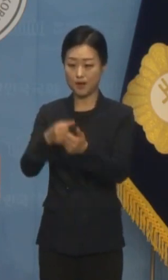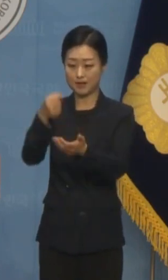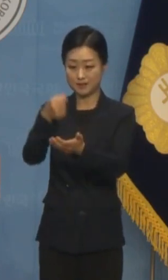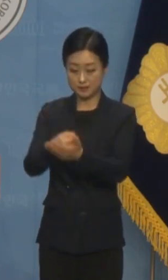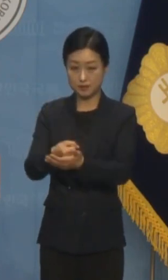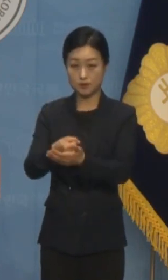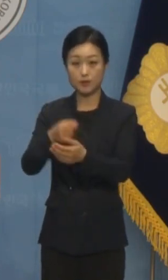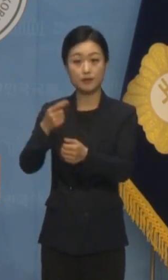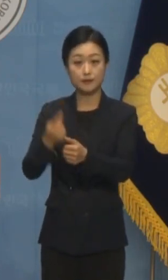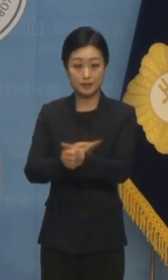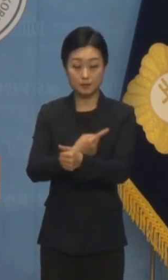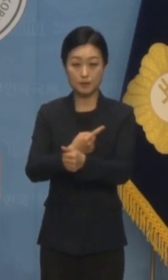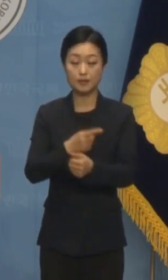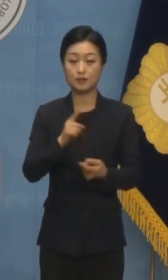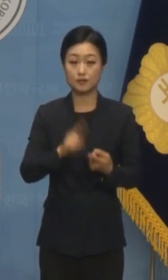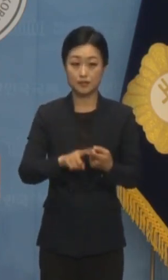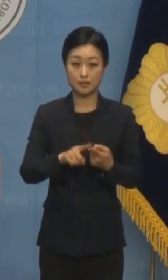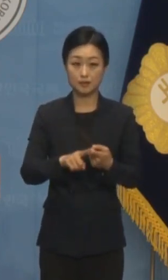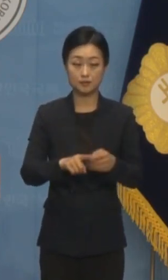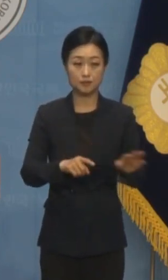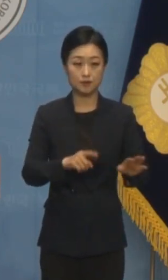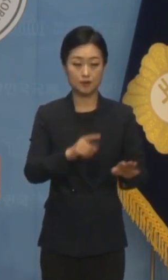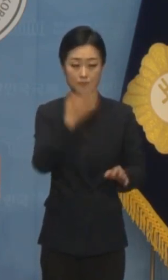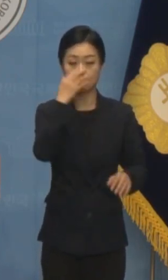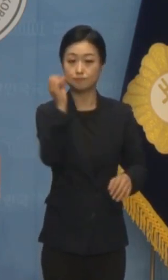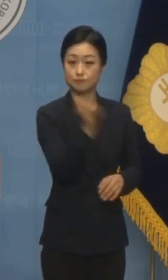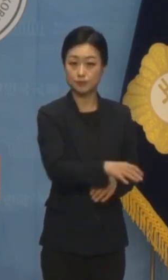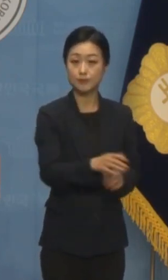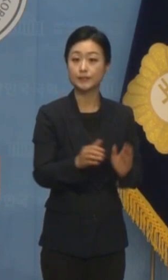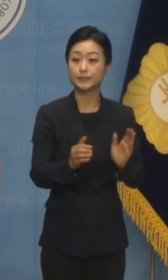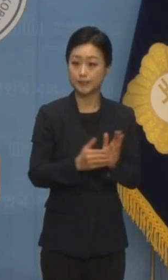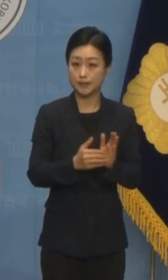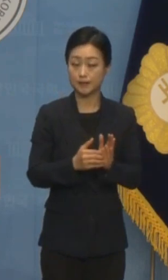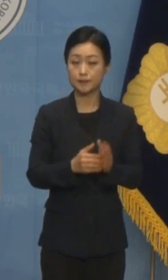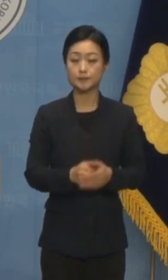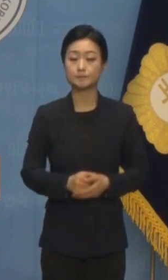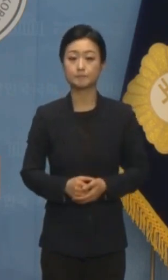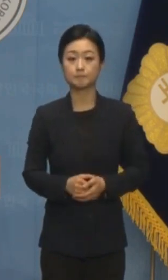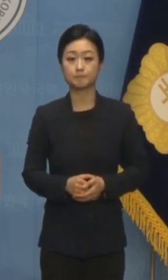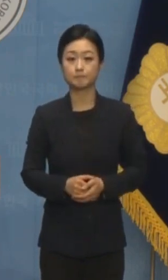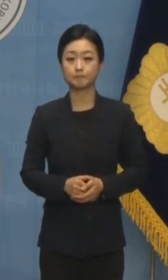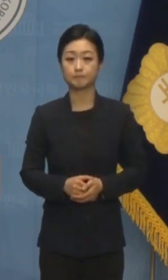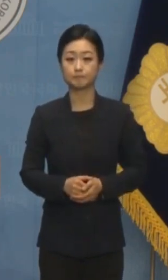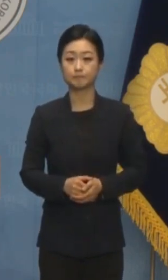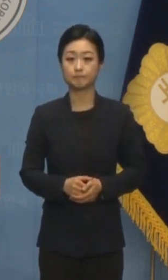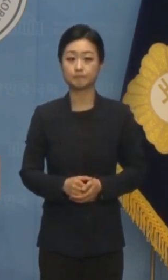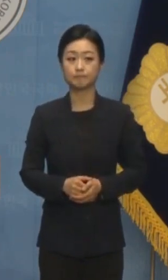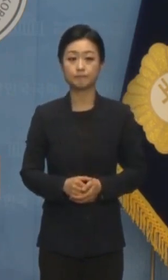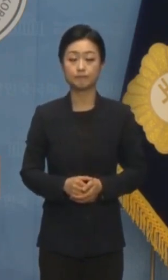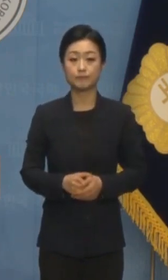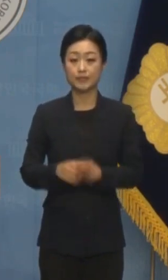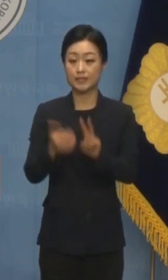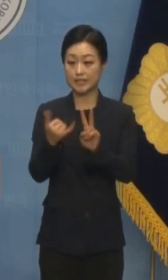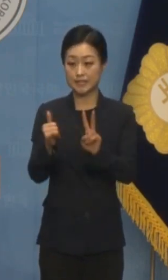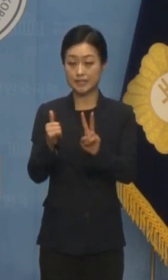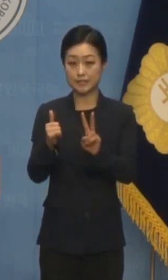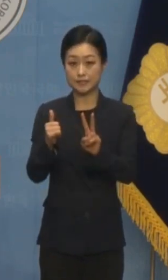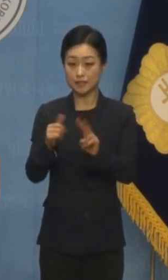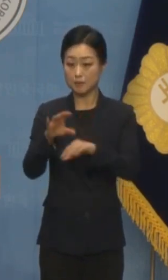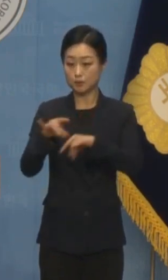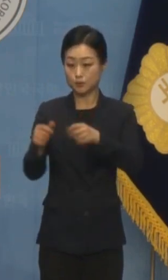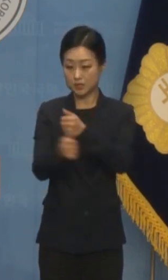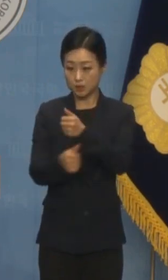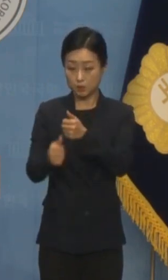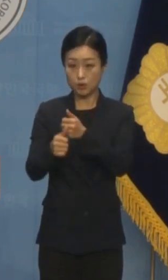불가능해진다는 논리로 기피 신청을 원천 차단하는 등 의결권을 남용했습니다. 이인 방통위 체제의